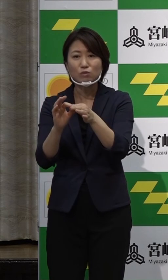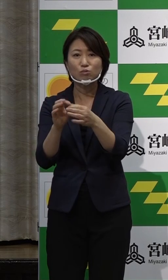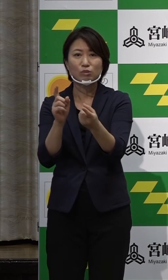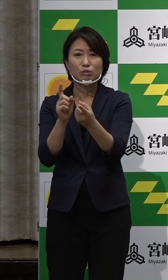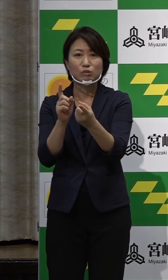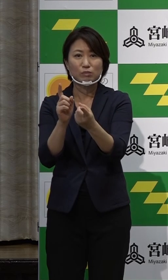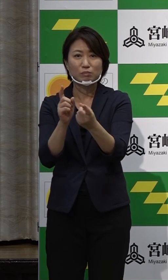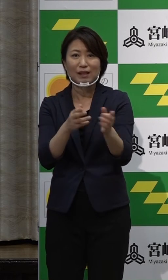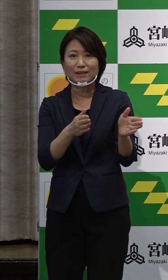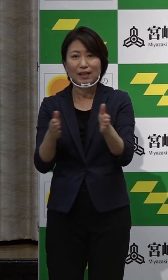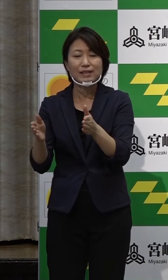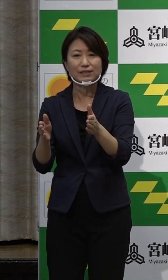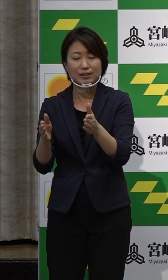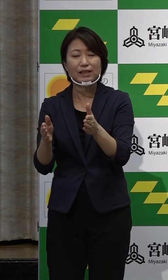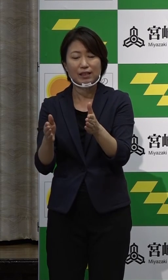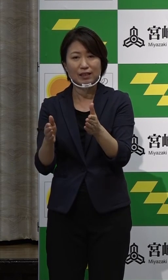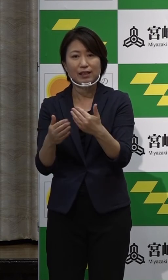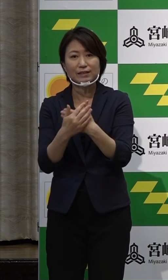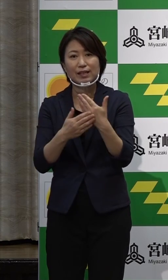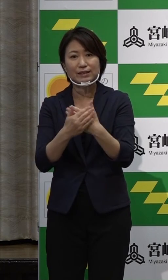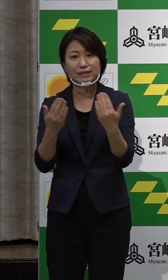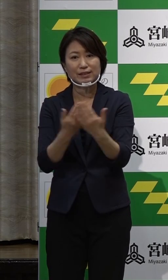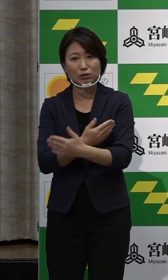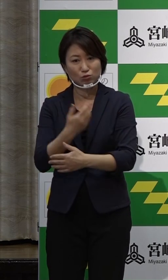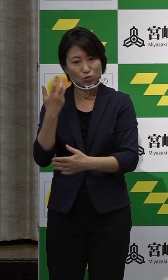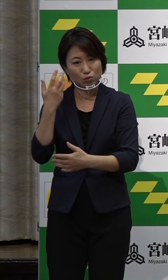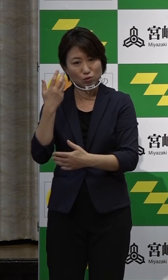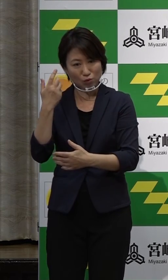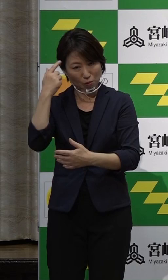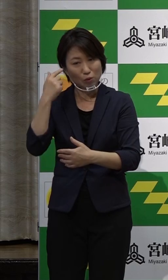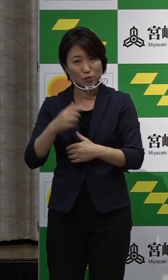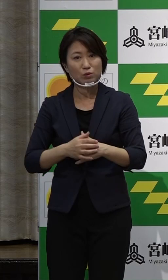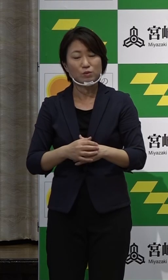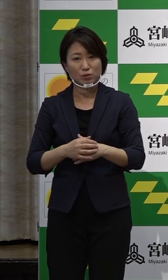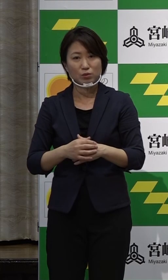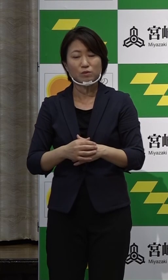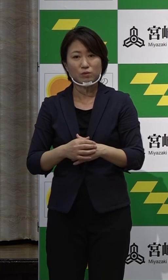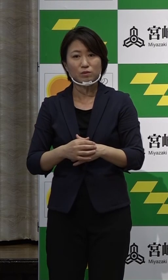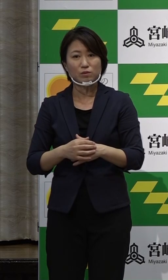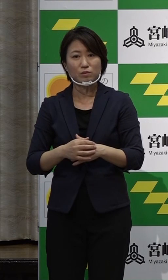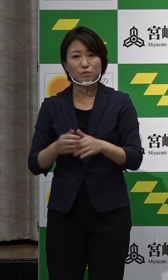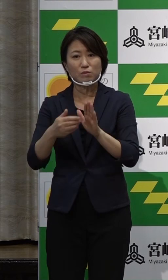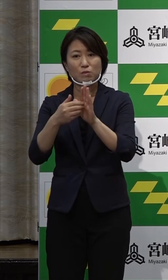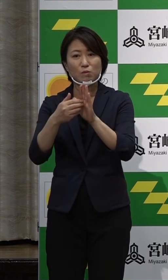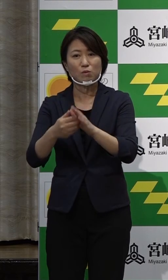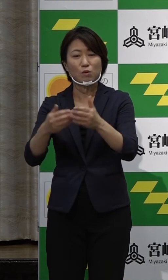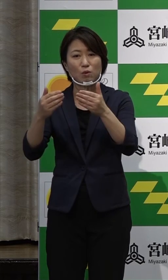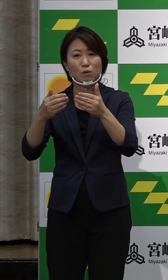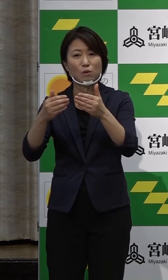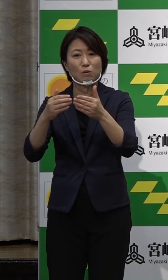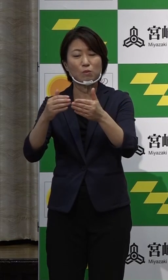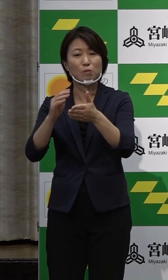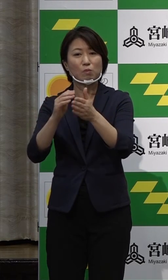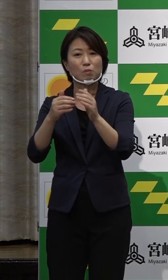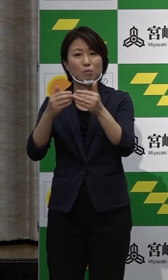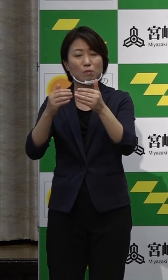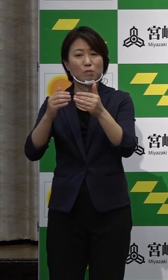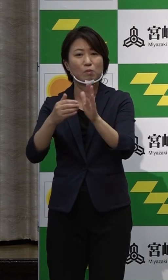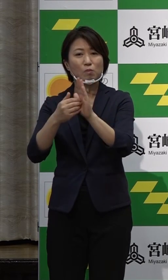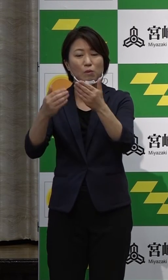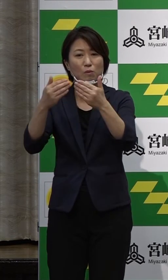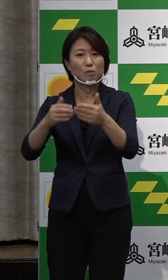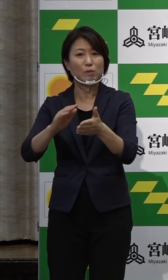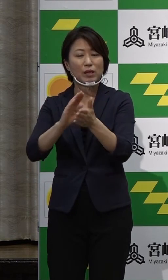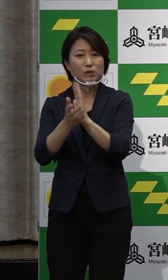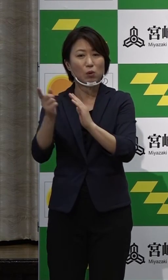イントになろうかと考えております。そもそも防衛省への連絡自体も迅速ではなかったのではないかという